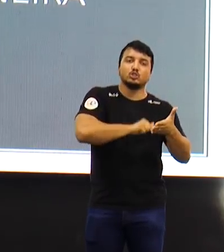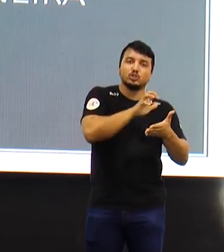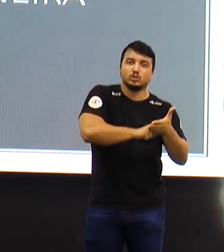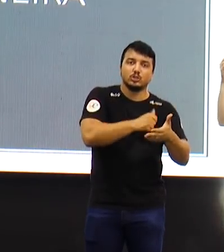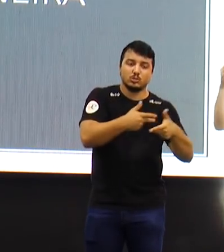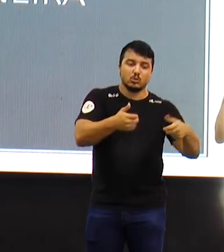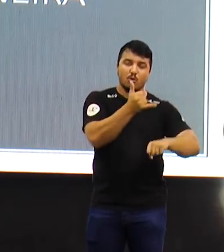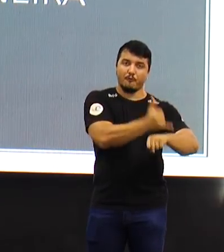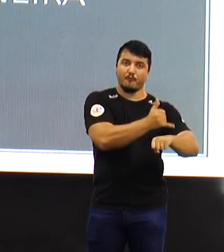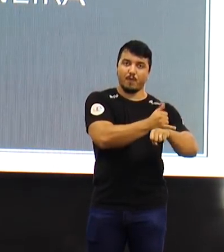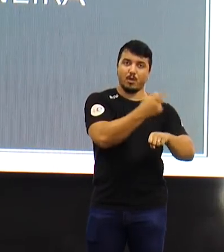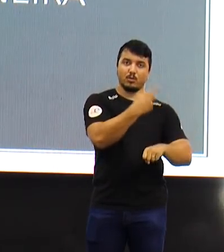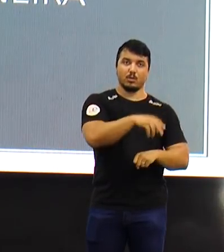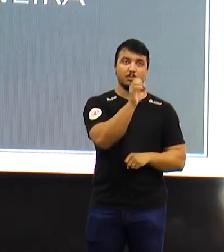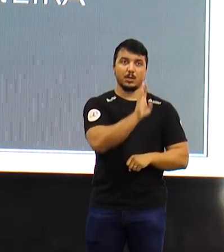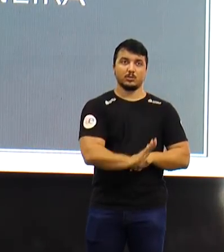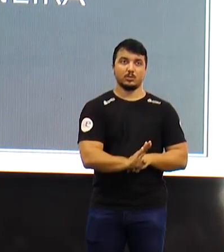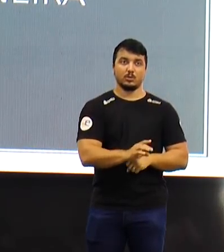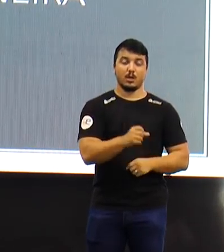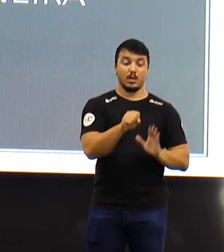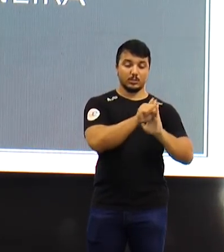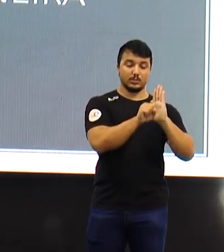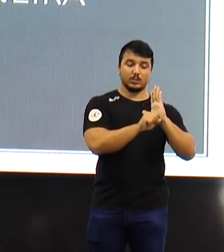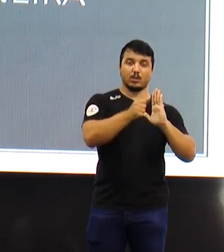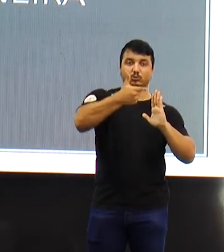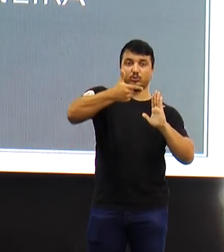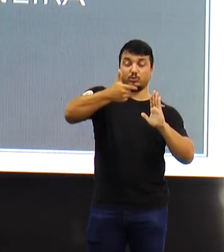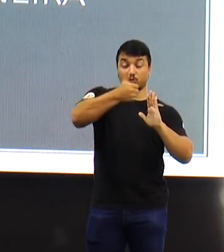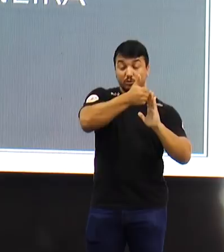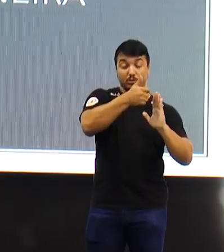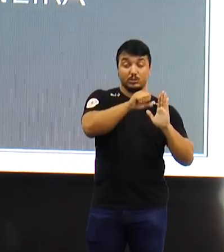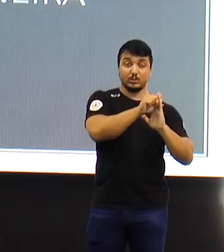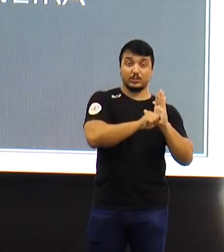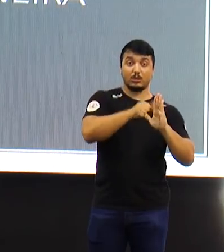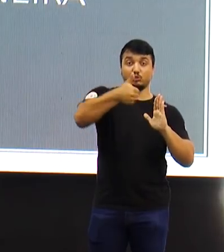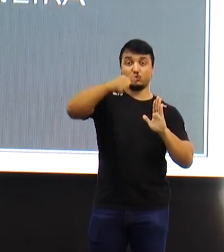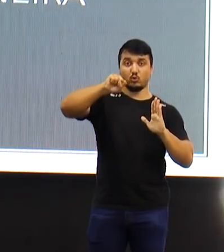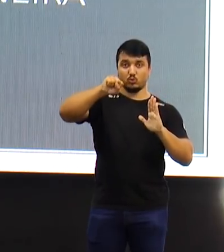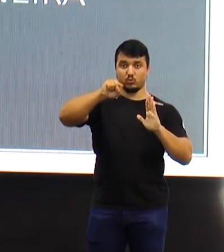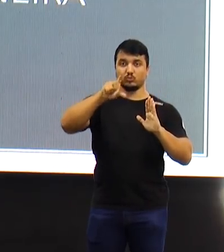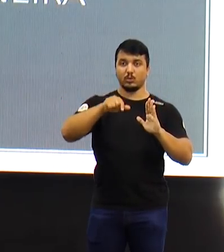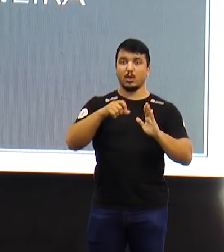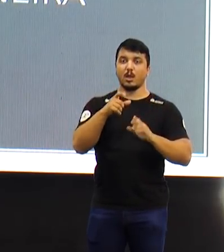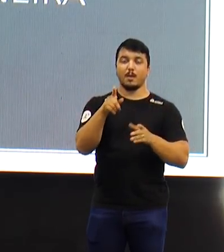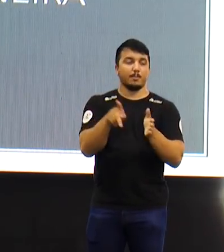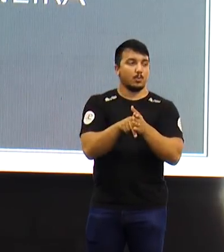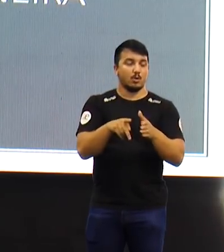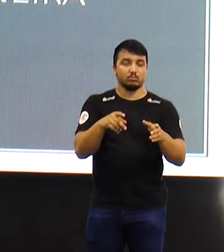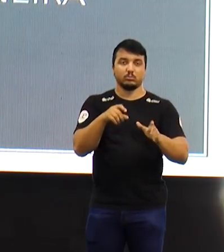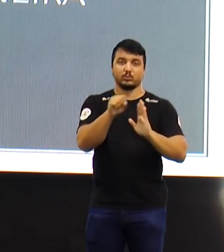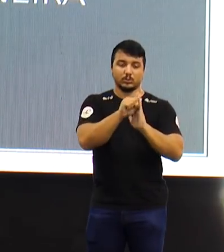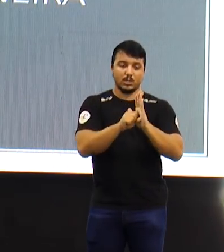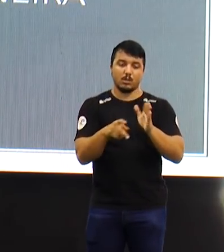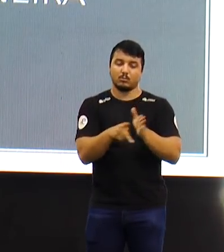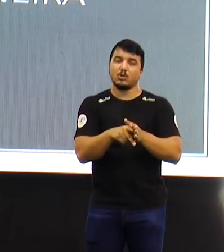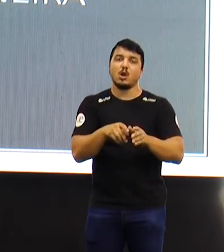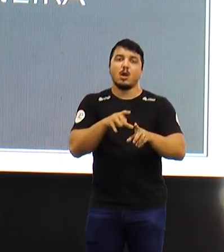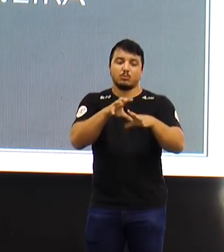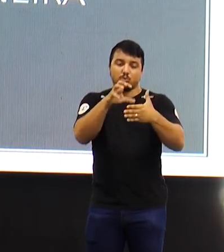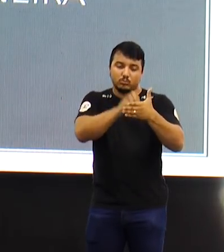Século XVIII, ciclo da mineração, certo? Então os ideais de igualdade,